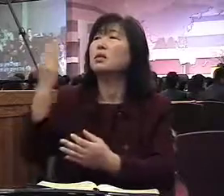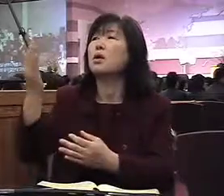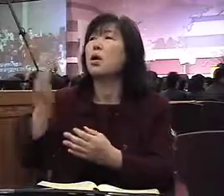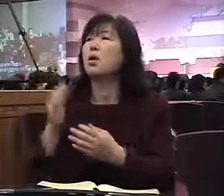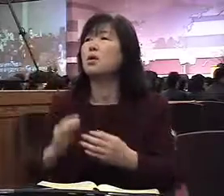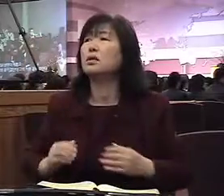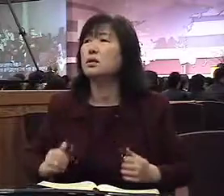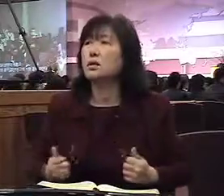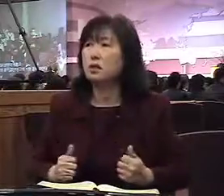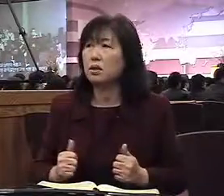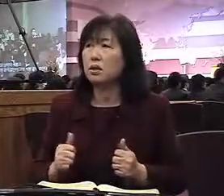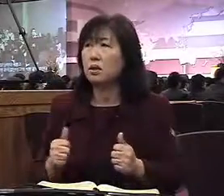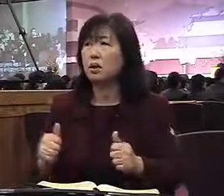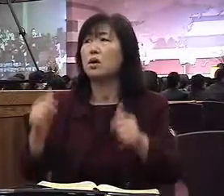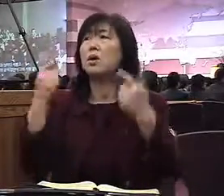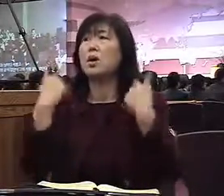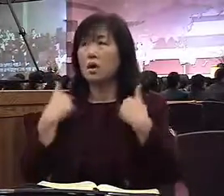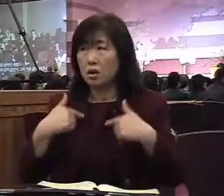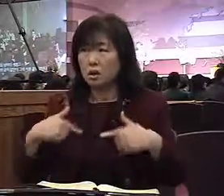그의 성실